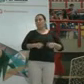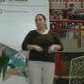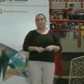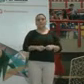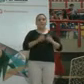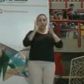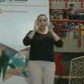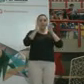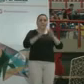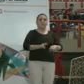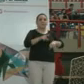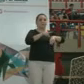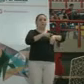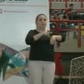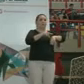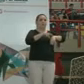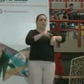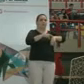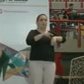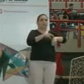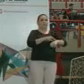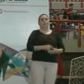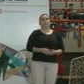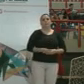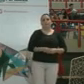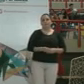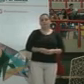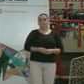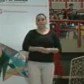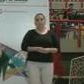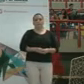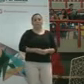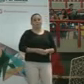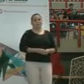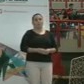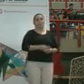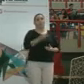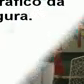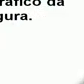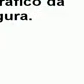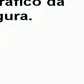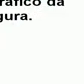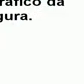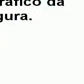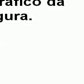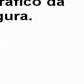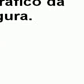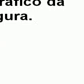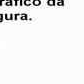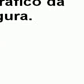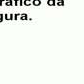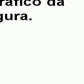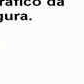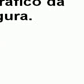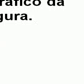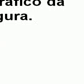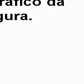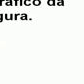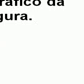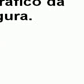estarem atentos para essa questão do fator tempo. Então olha só essa solução ninja que eu vou trabalhar com